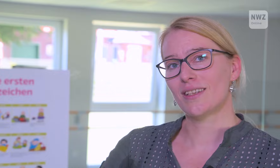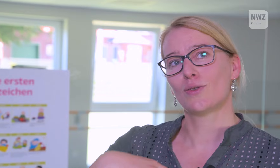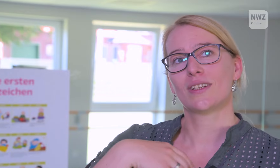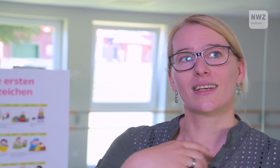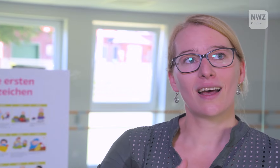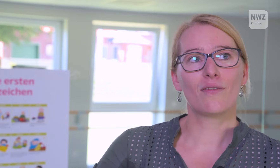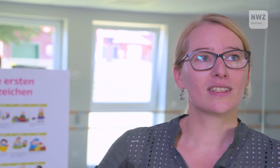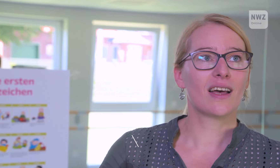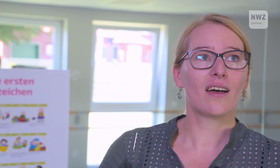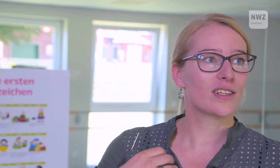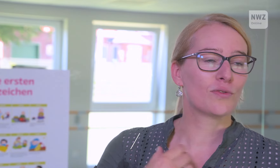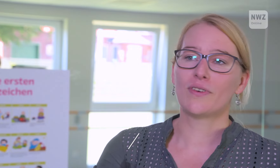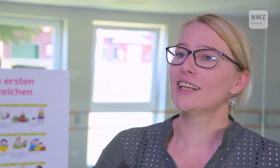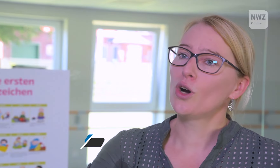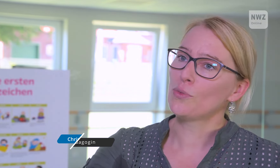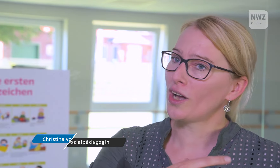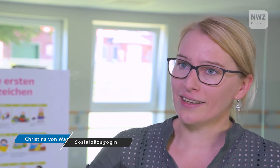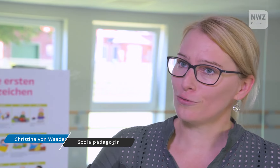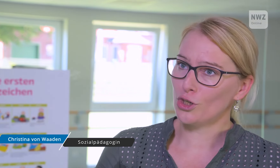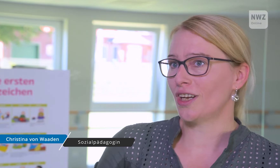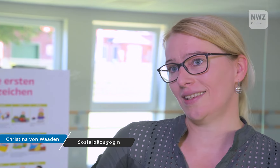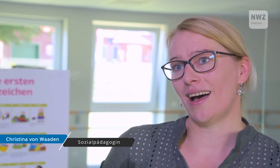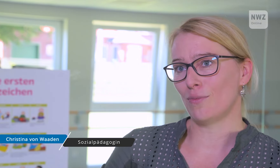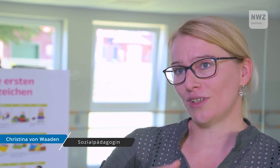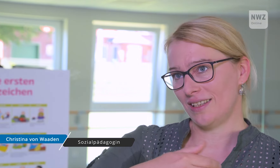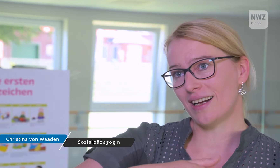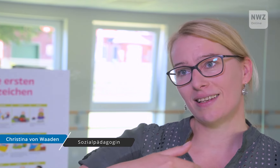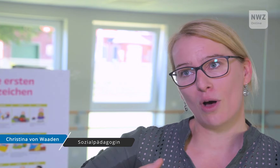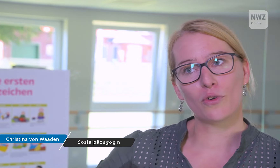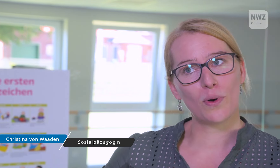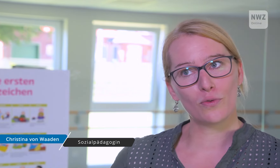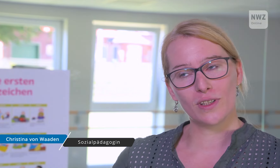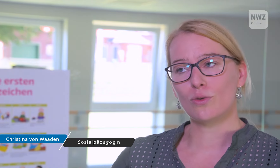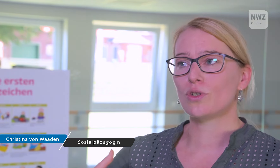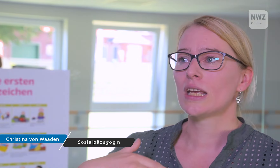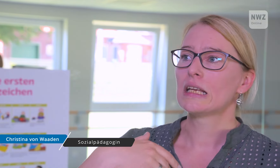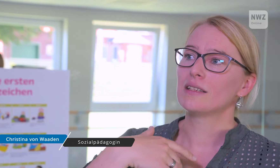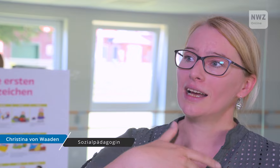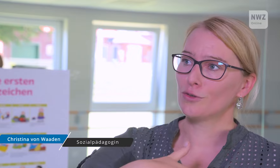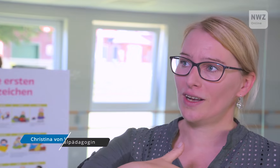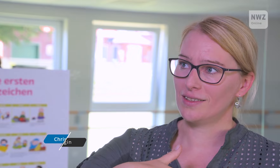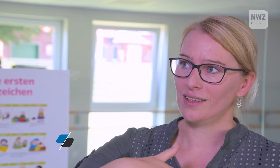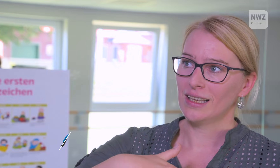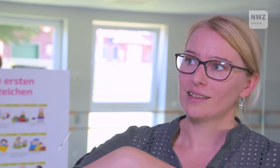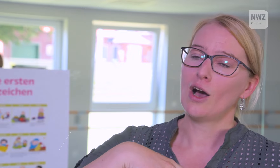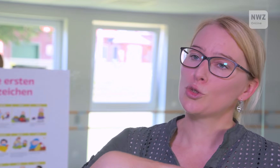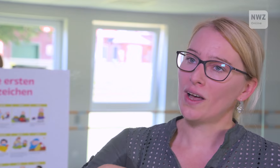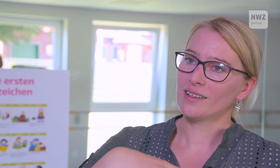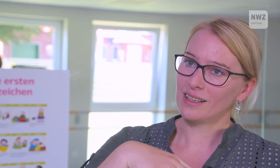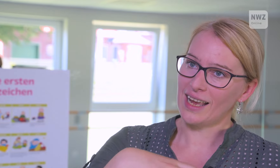Es ist ja so, dass Kinder, wenn sie auf die Welt kommen, noch keinen Wortschatz haben und das langsam aufgebaut wird und sie lernen quasi die Lautsprache